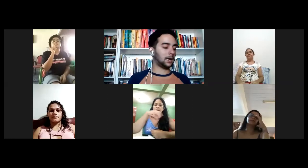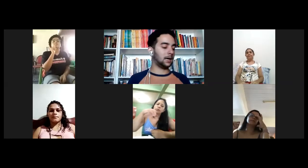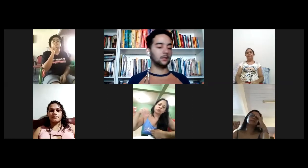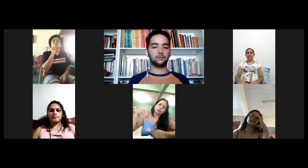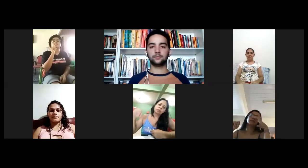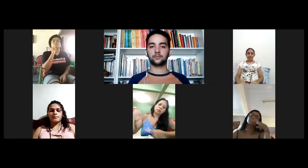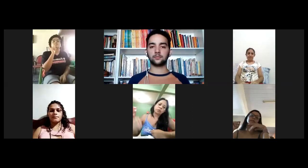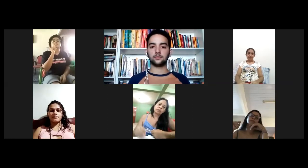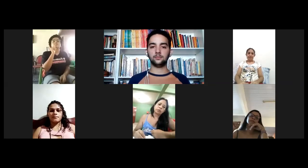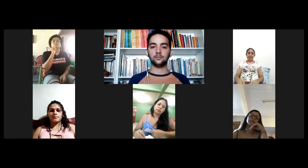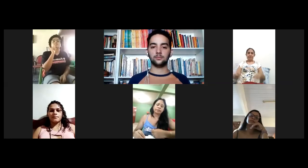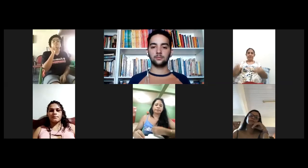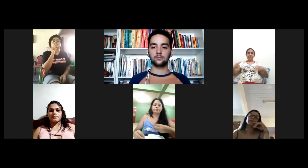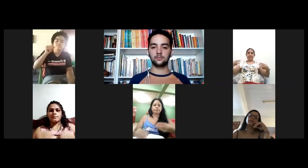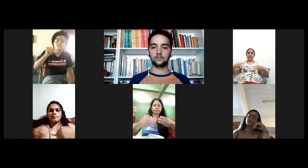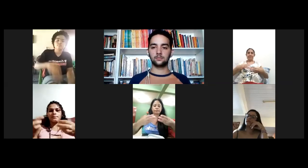macarrão,